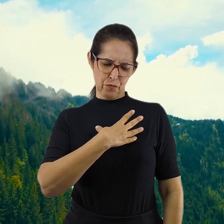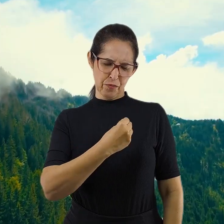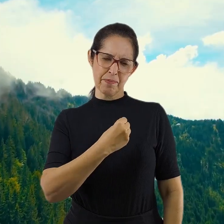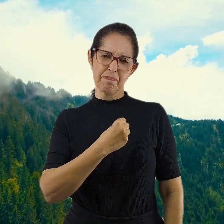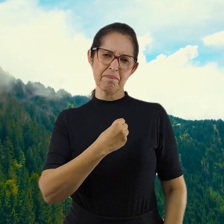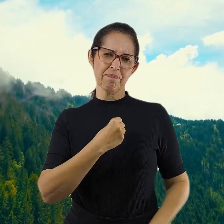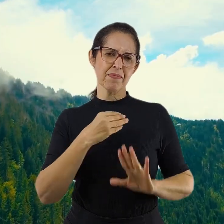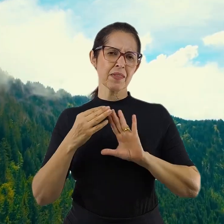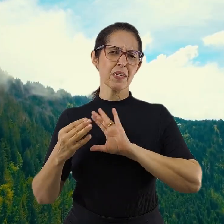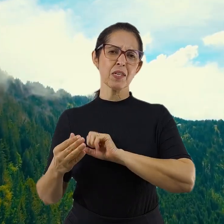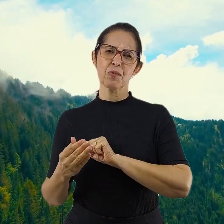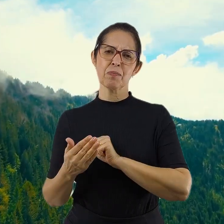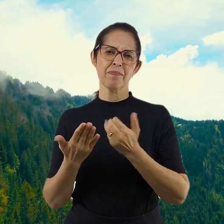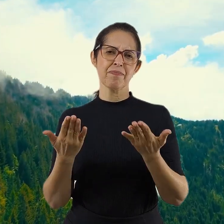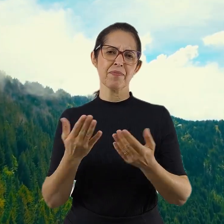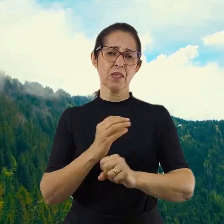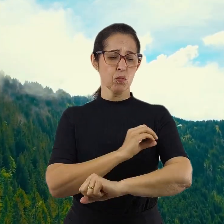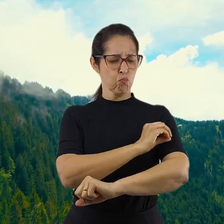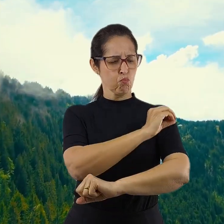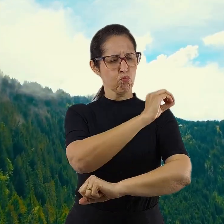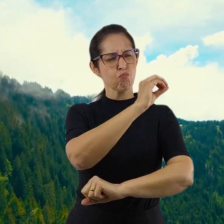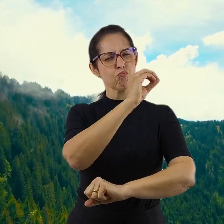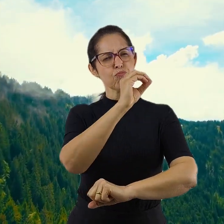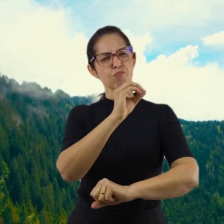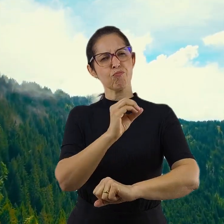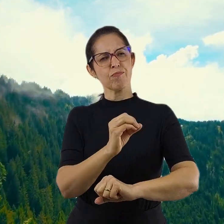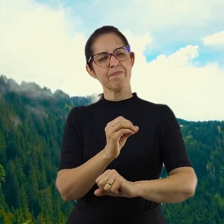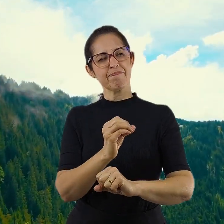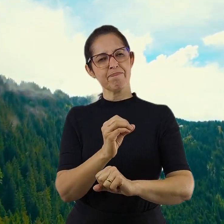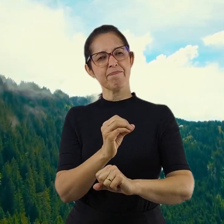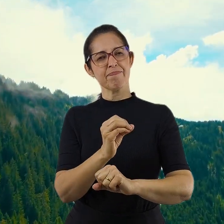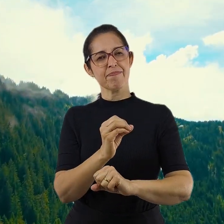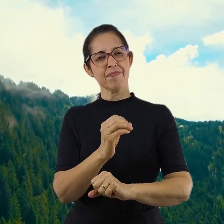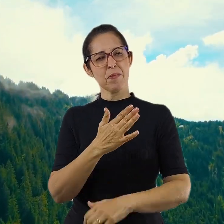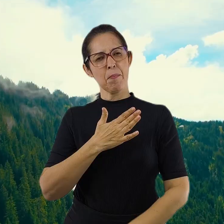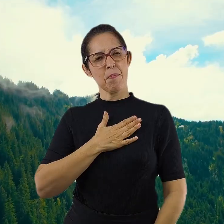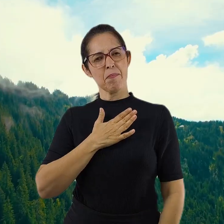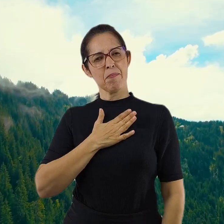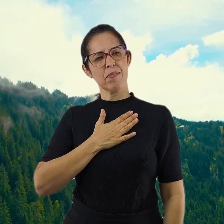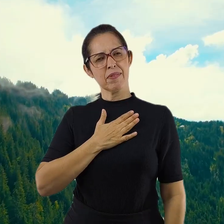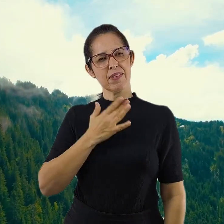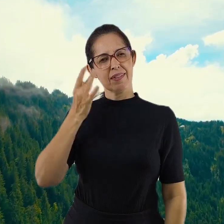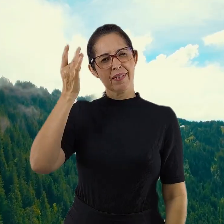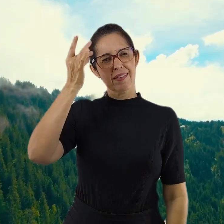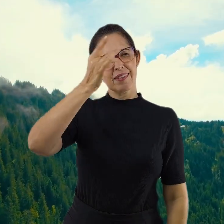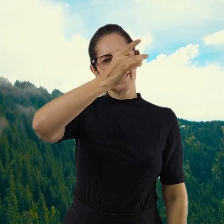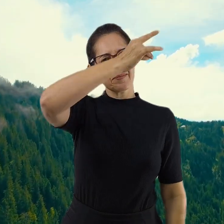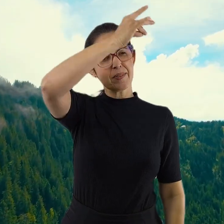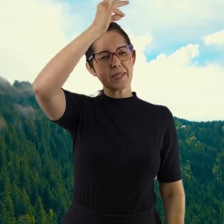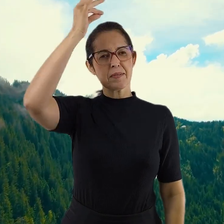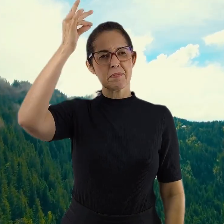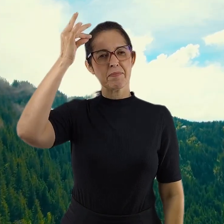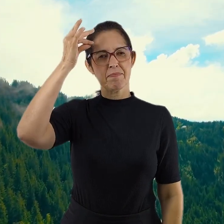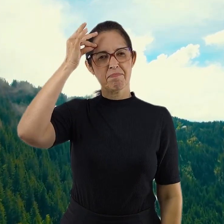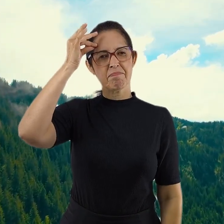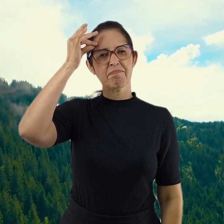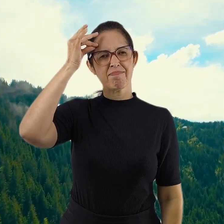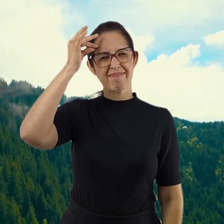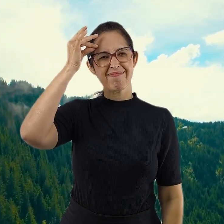Rei. durante todo este dia, Edriai no. o meu espírito Shidricandri